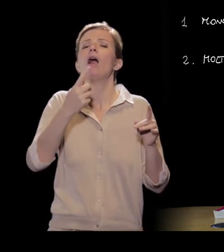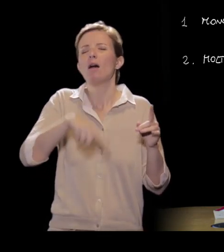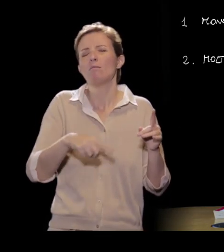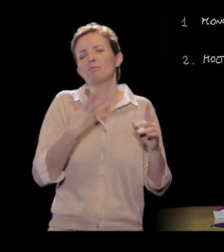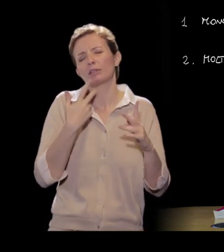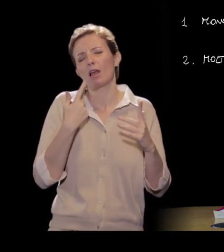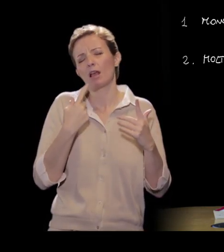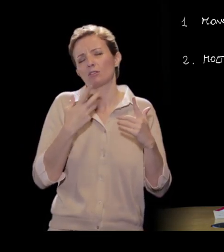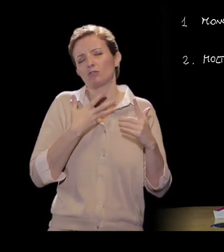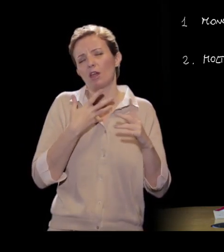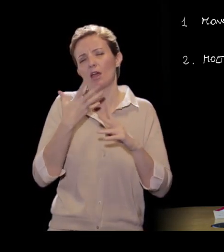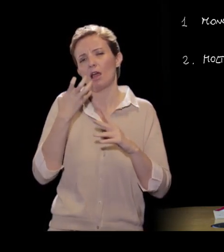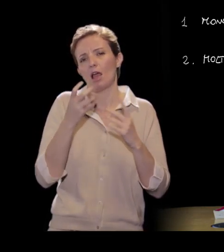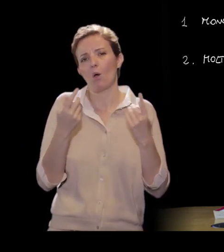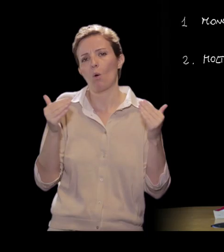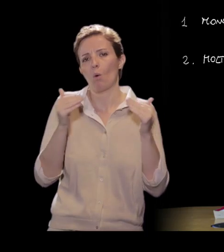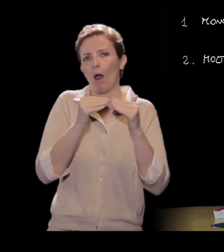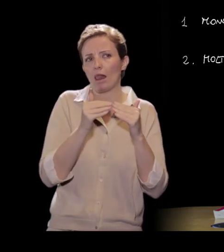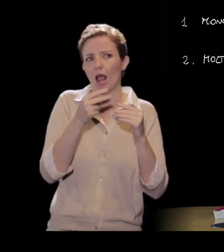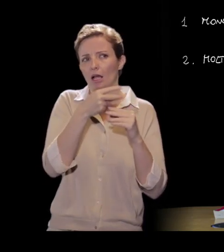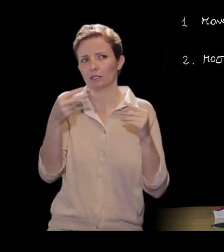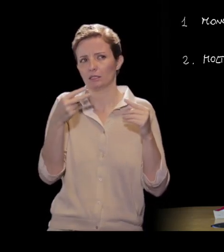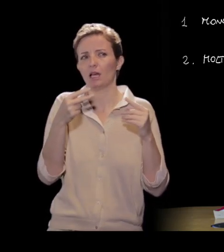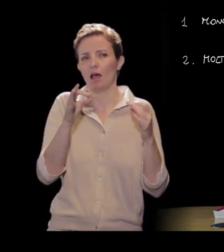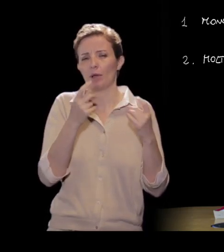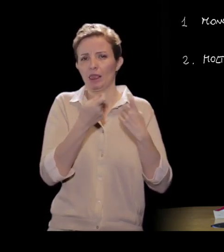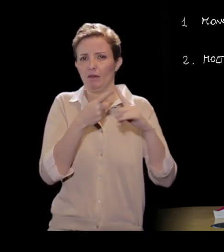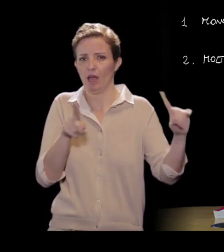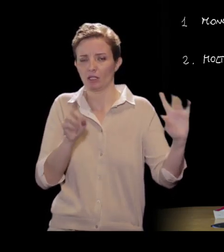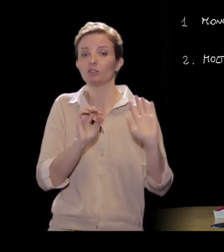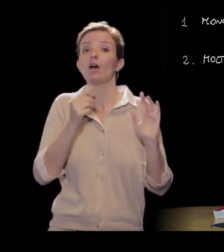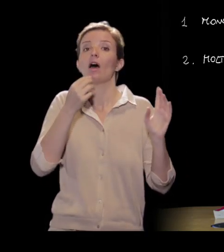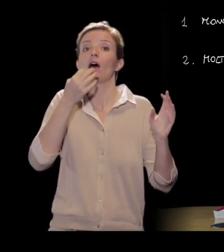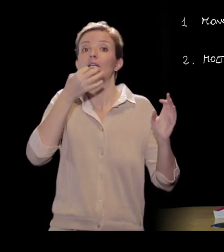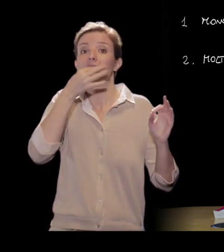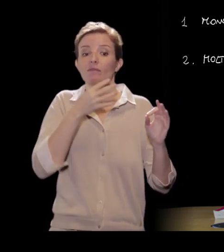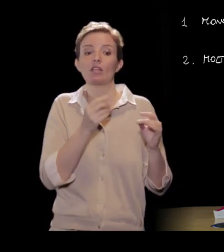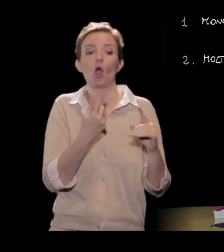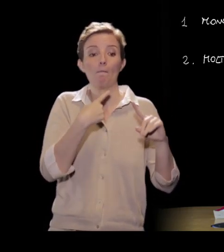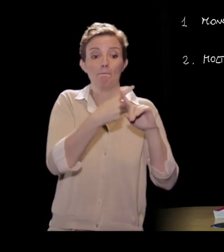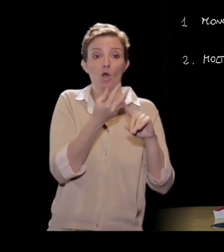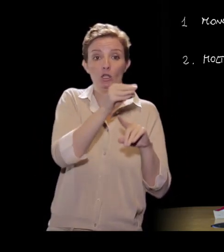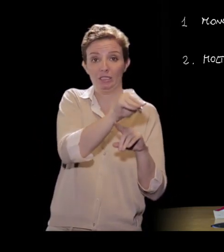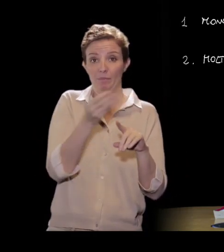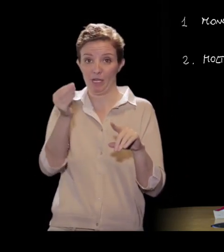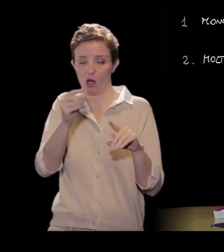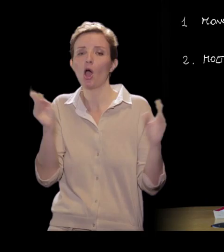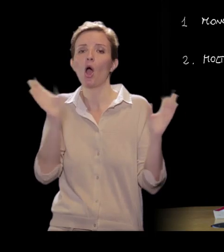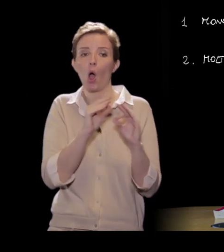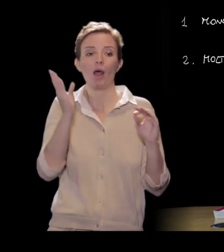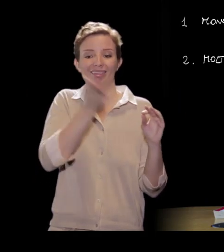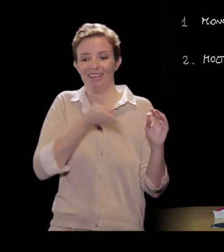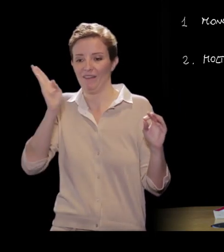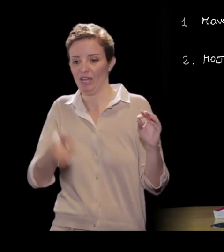e poi vedremo rispetto alle equazioni cosa succede che moltiplicando o dividendo entrambi i membri di una disuguaglianza